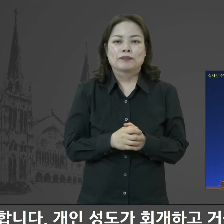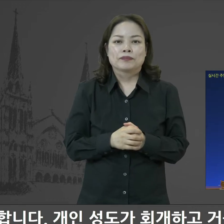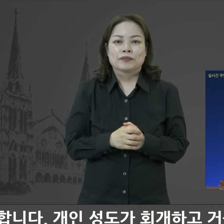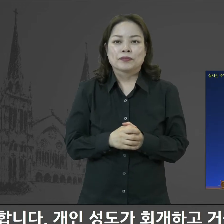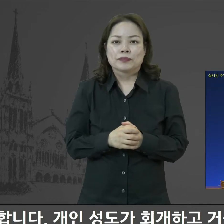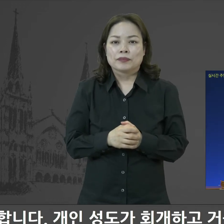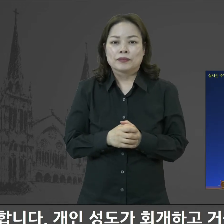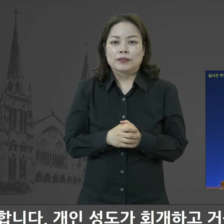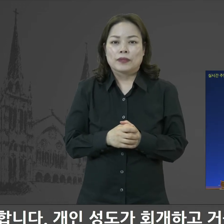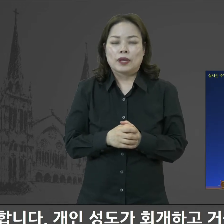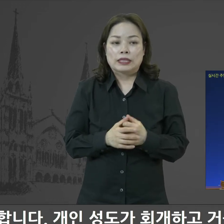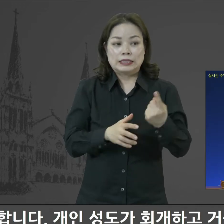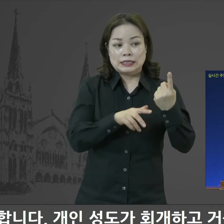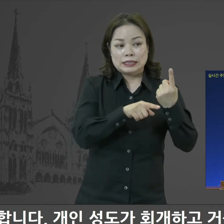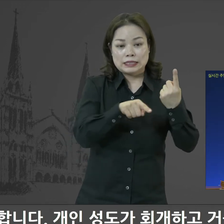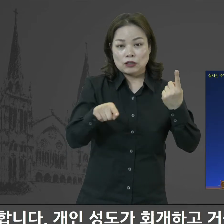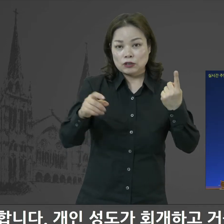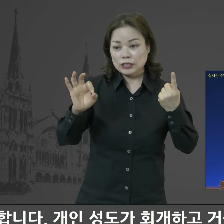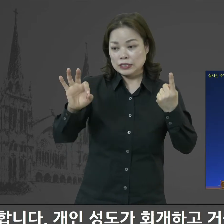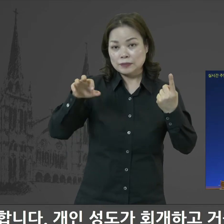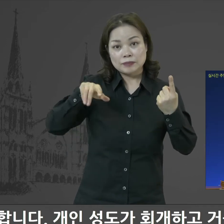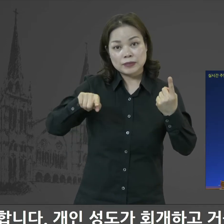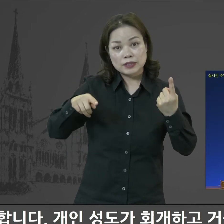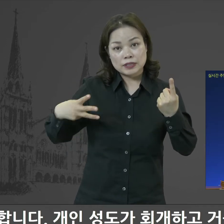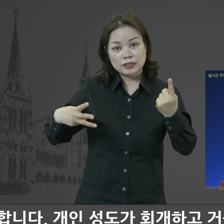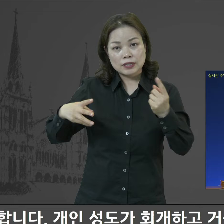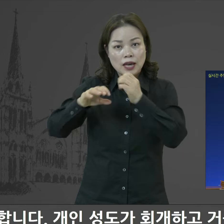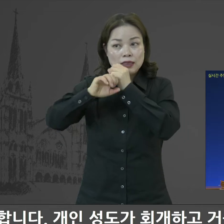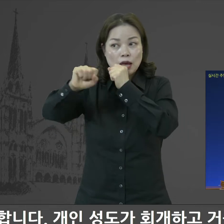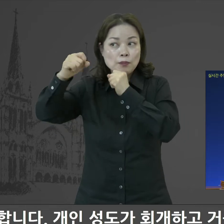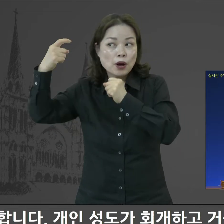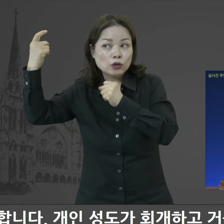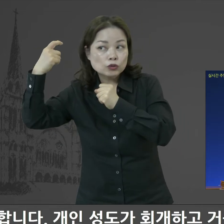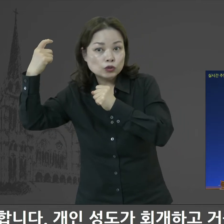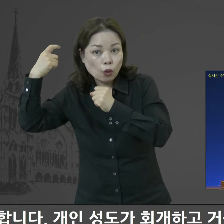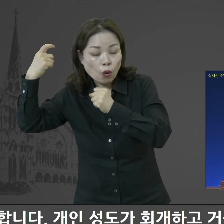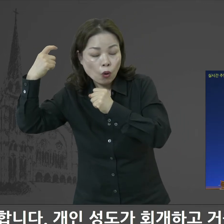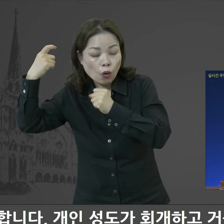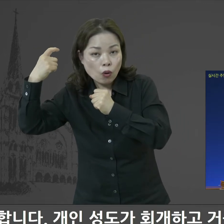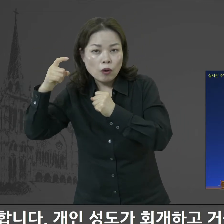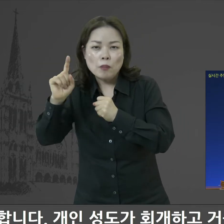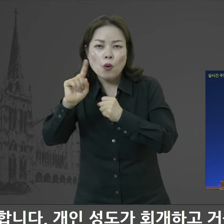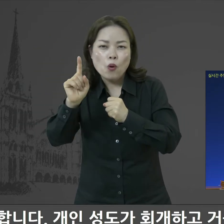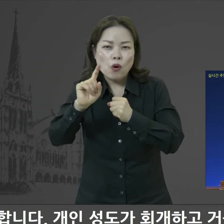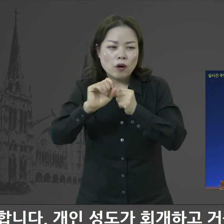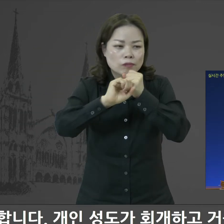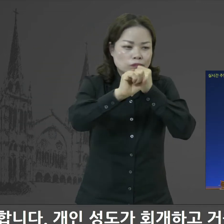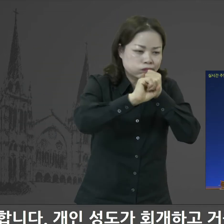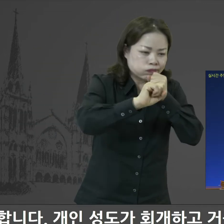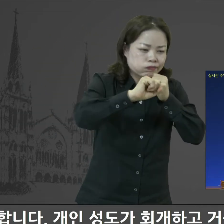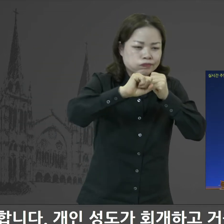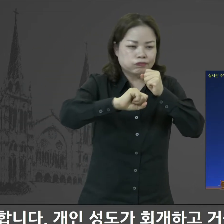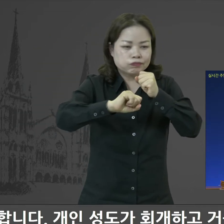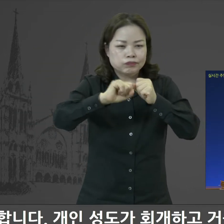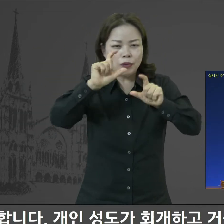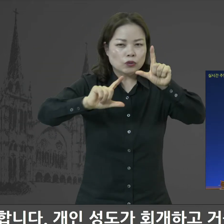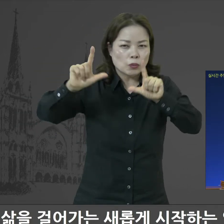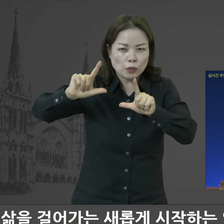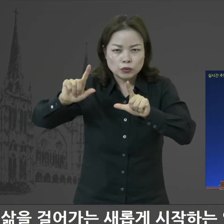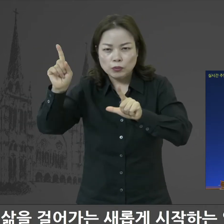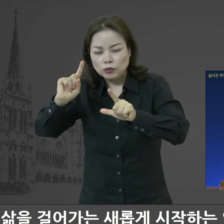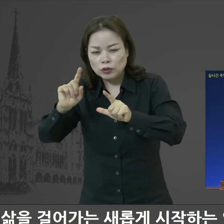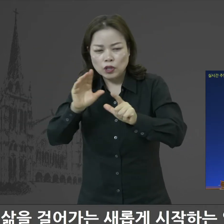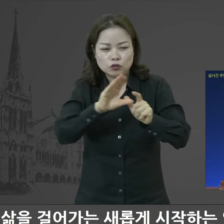있습니다. 그래서 1절에서 10절은 나팔 신호를 먼저 정비합니다. 어떻게 불면 어떻게 움직이고 어떻게 불면